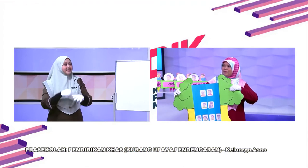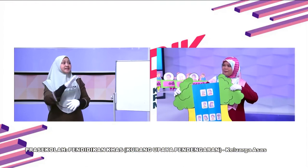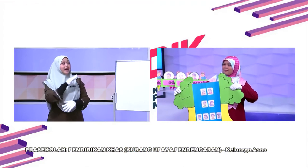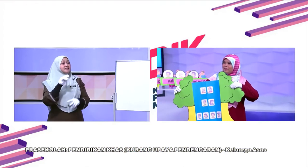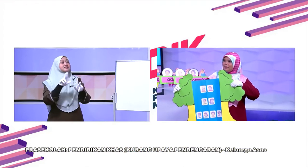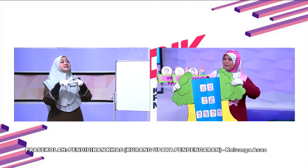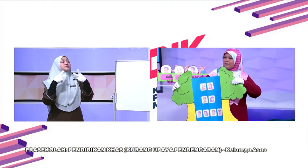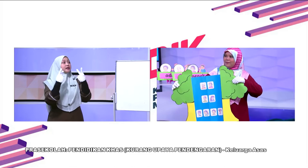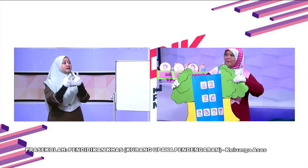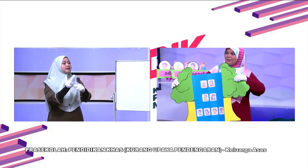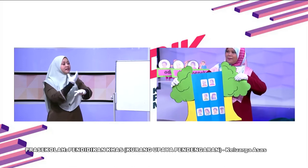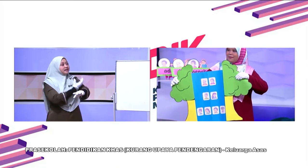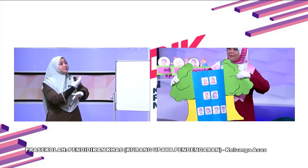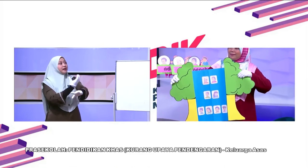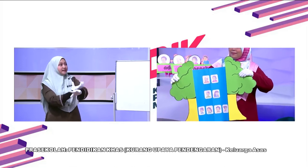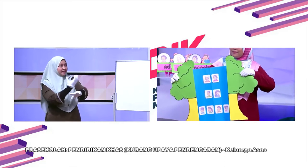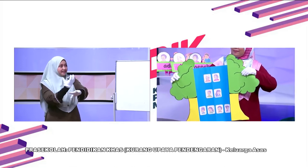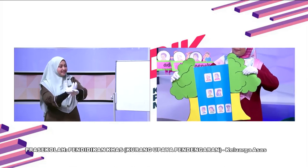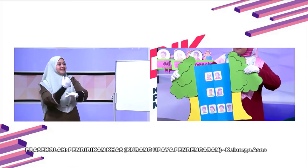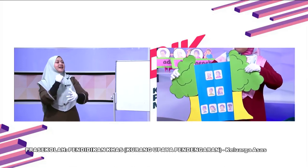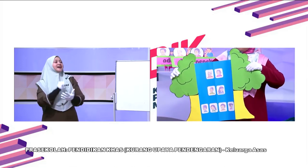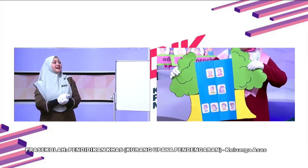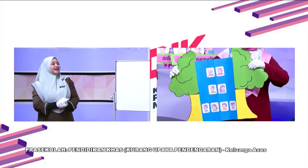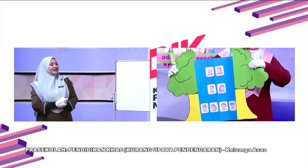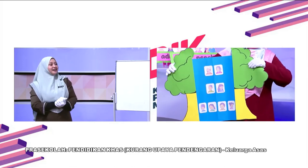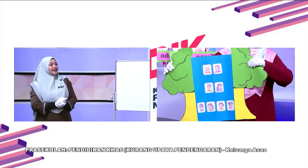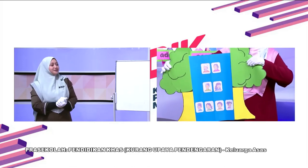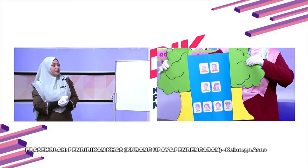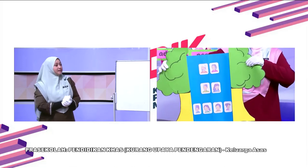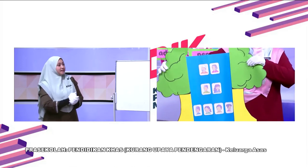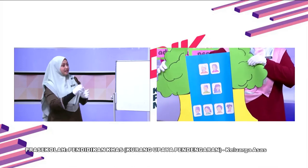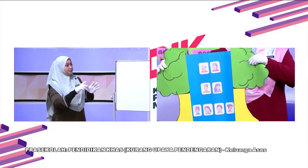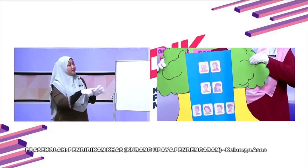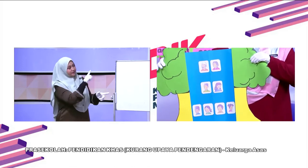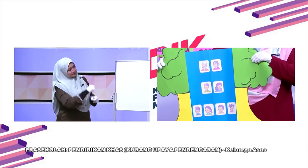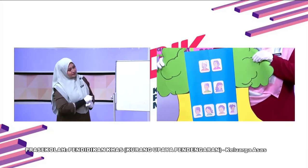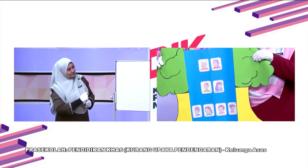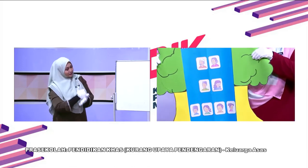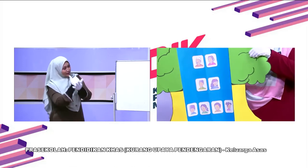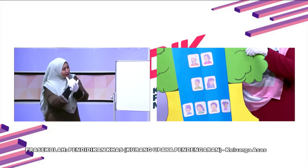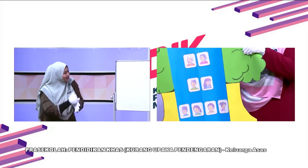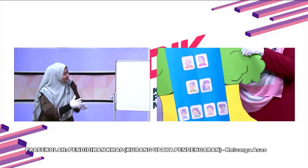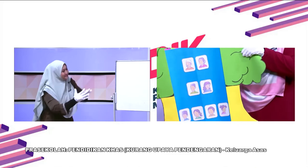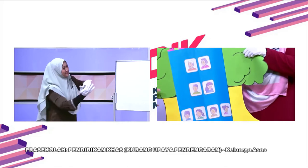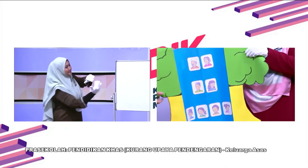dan keluarga kembangan kembangan r-chie oke sekarang brickfan penghulu dikerjain